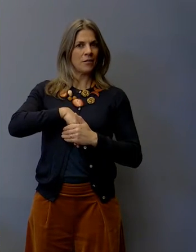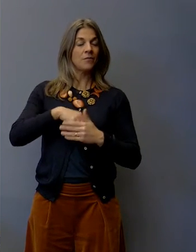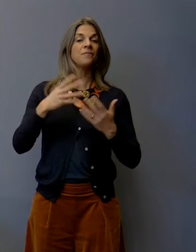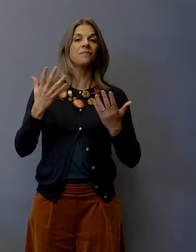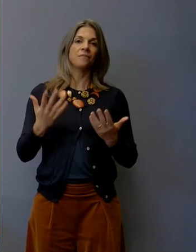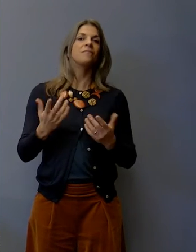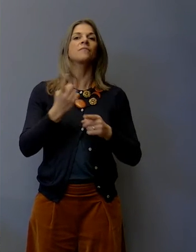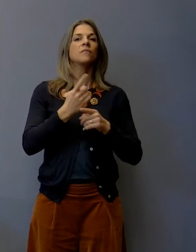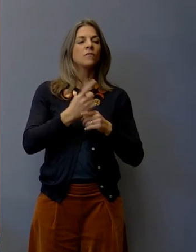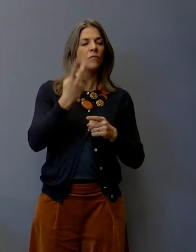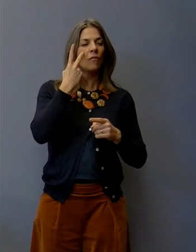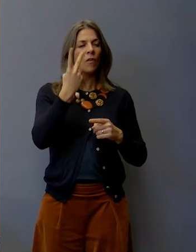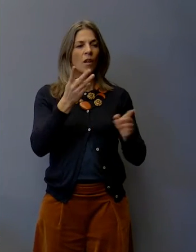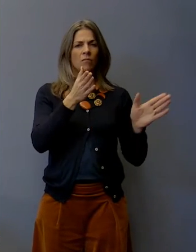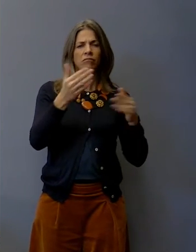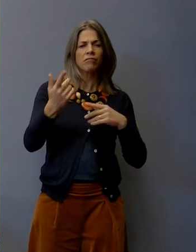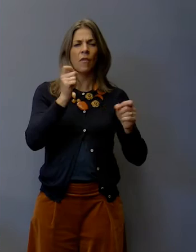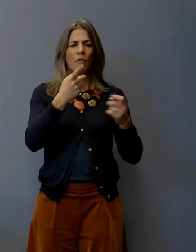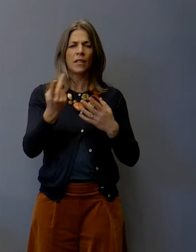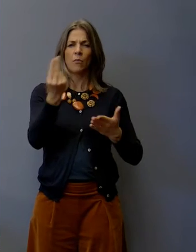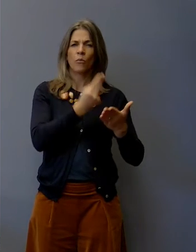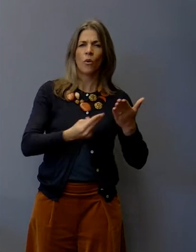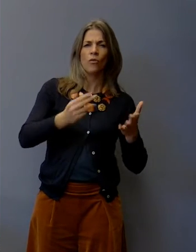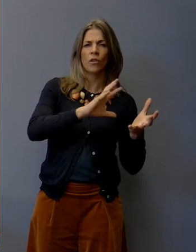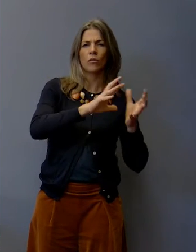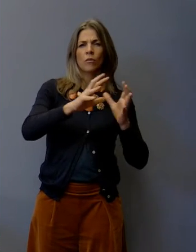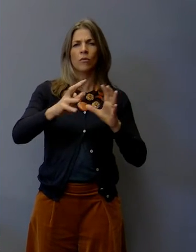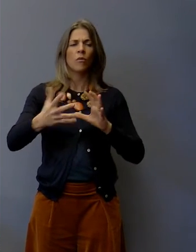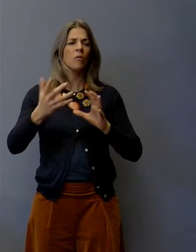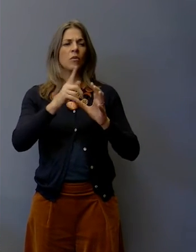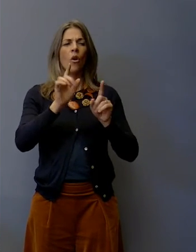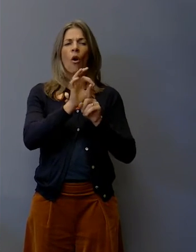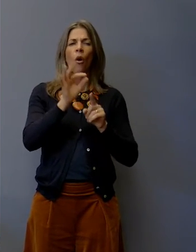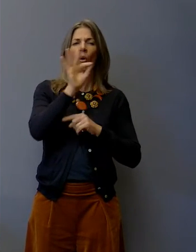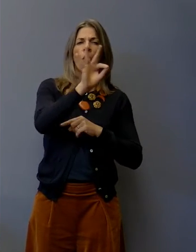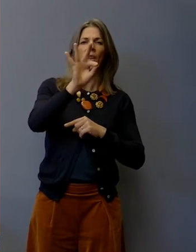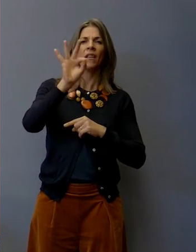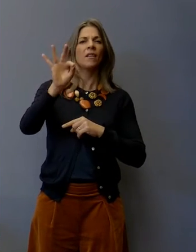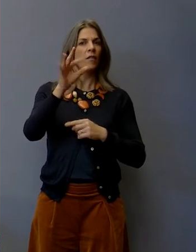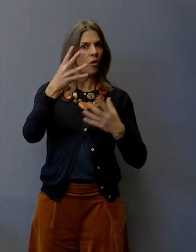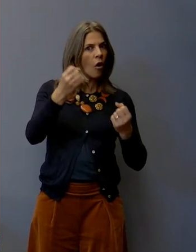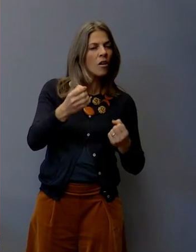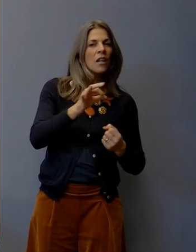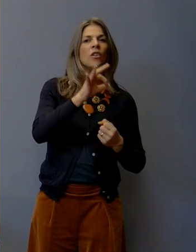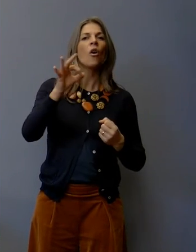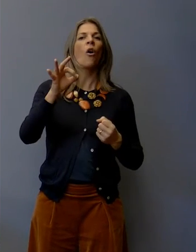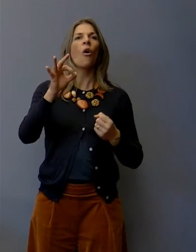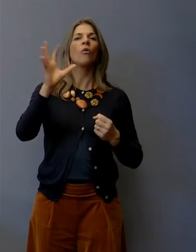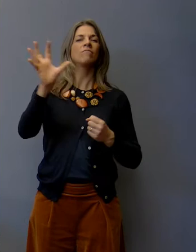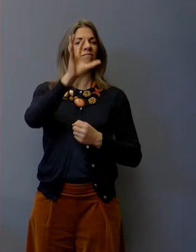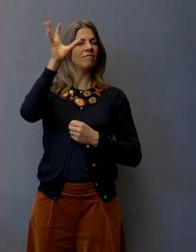immobiliari ostinazioni illogiche nella difesa di cattedrali nel deserto ed occupazione reale sul territorio